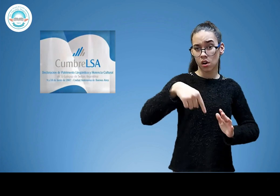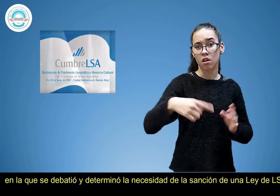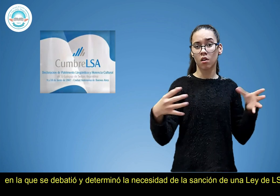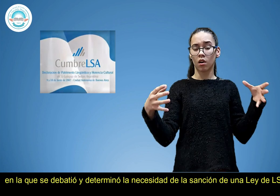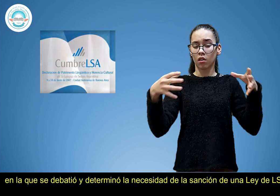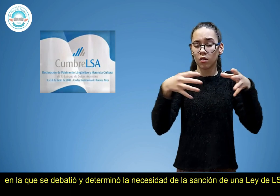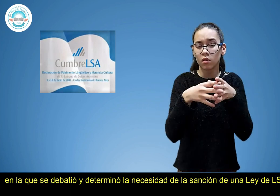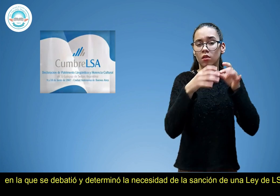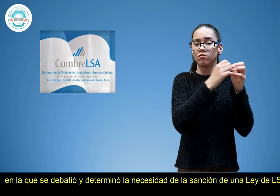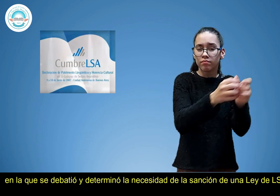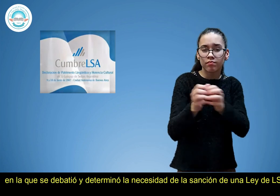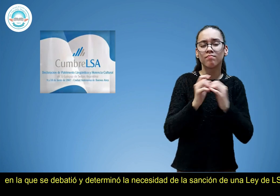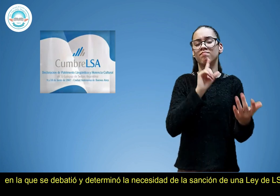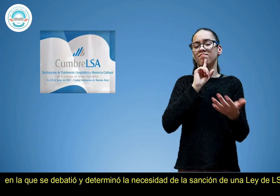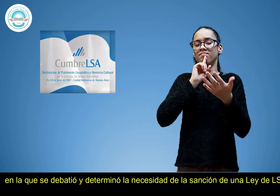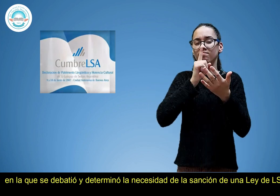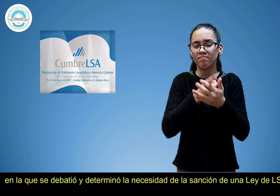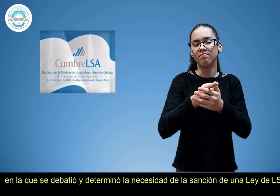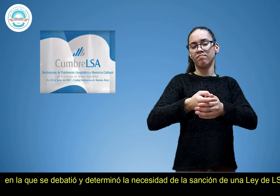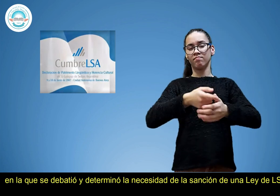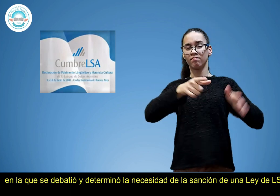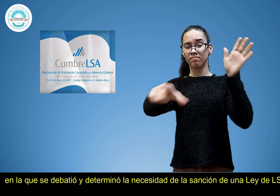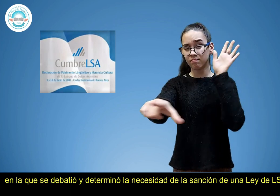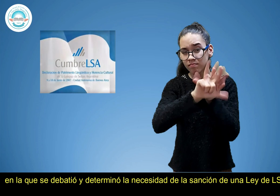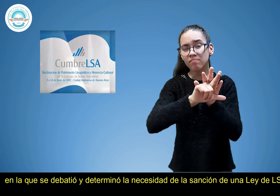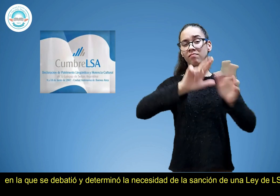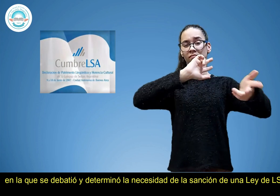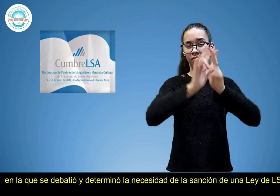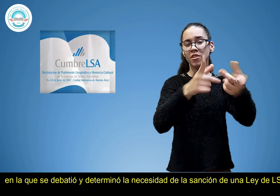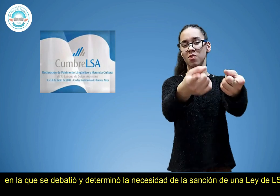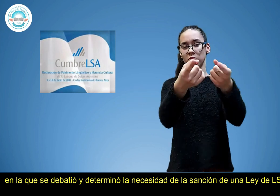determinó la necesidad de la sanción de una ley de lengua de señas argentina.